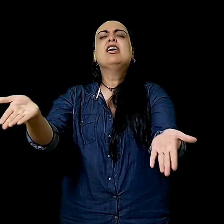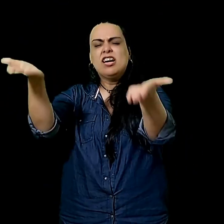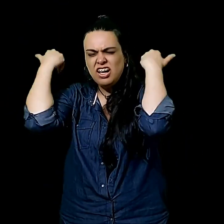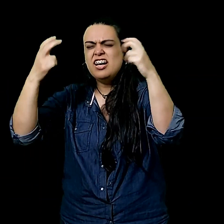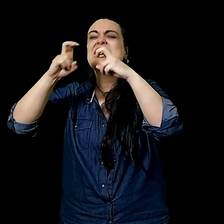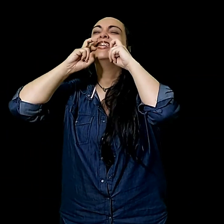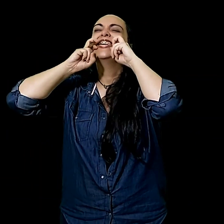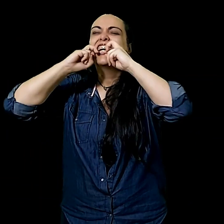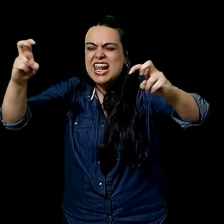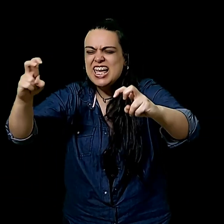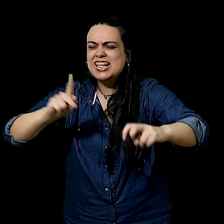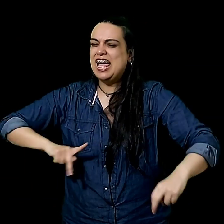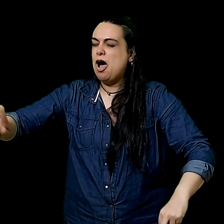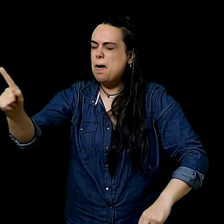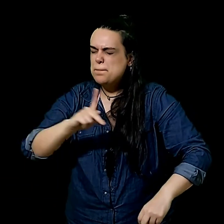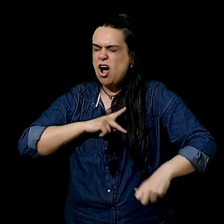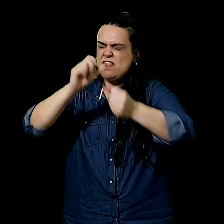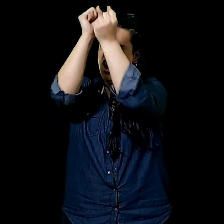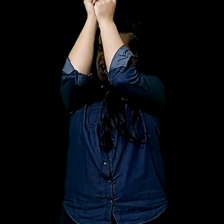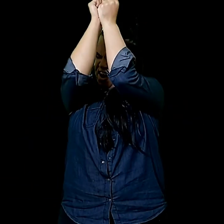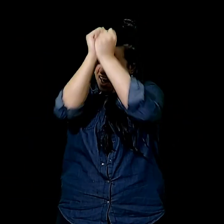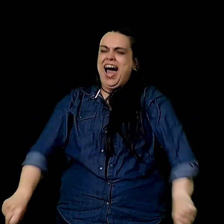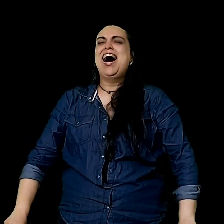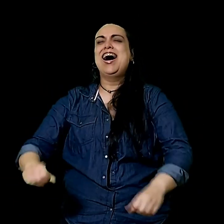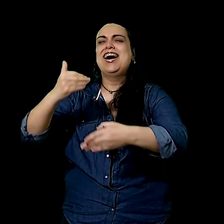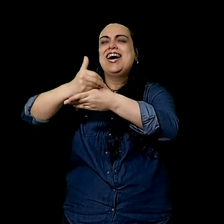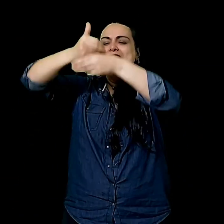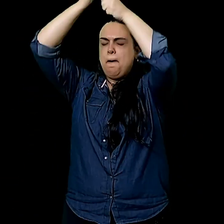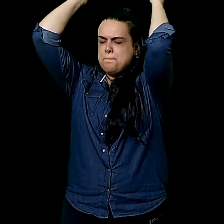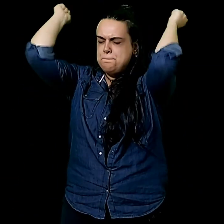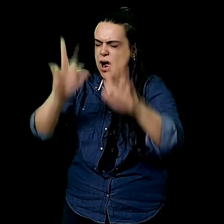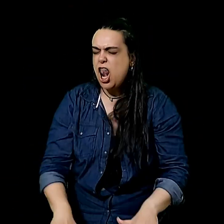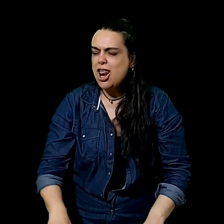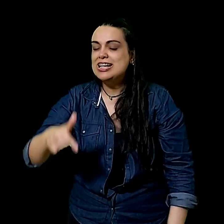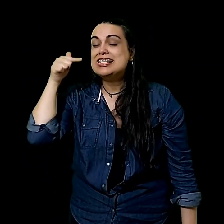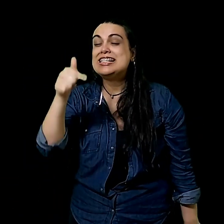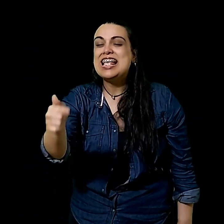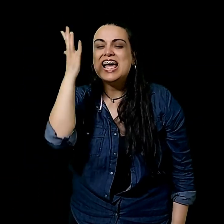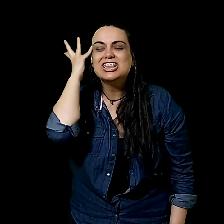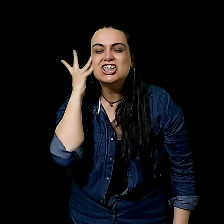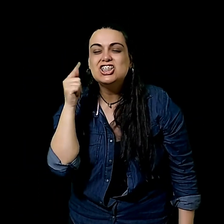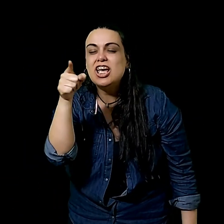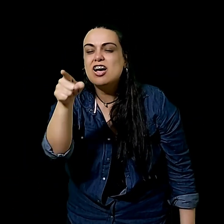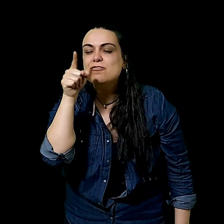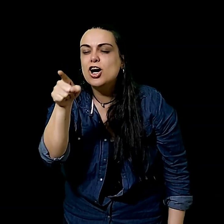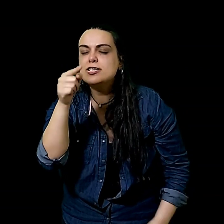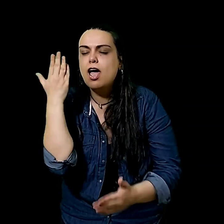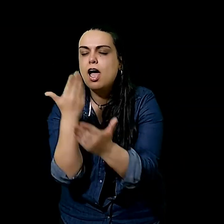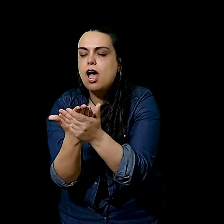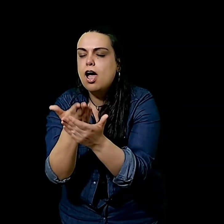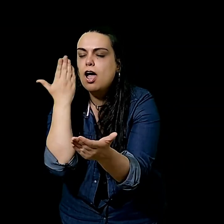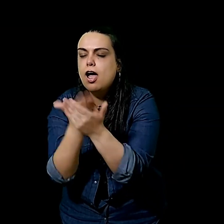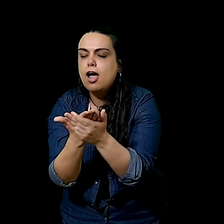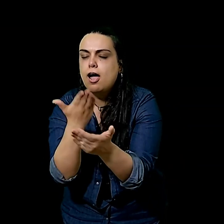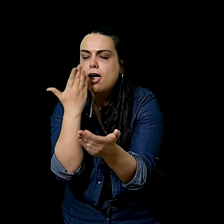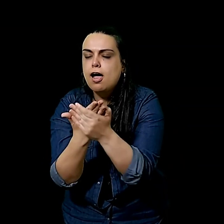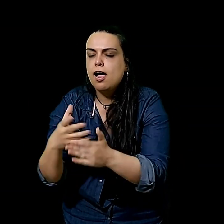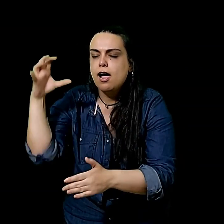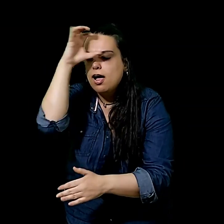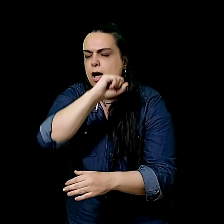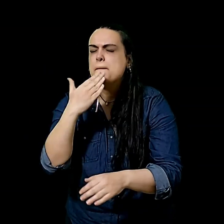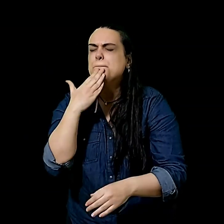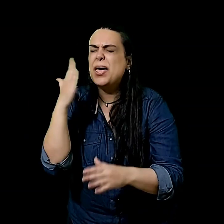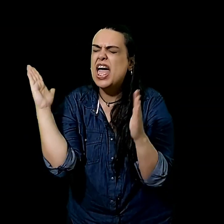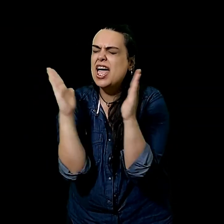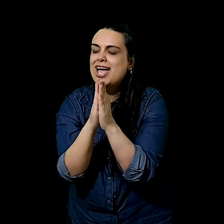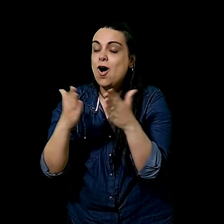grita, pode gritar, porque elas estão caindo agora. Por 7 dias vocês rodearam, mas hoje é o dia do grito,